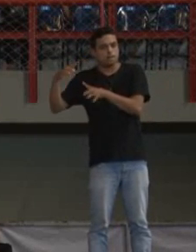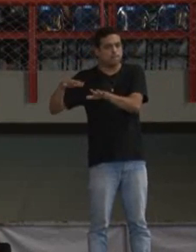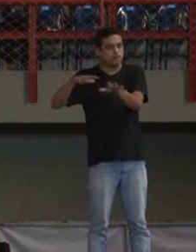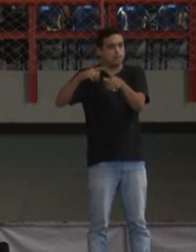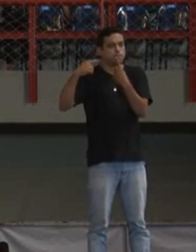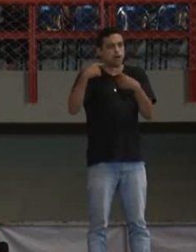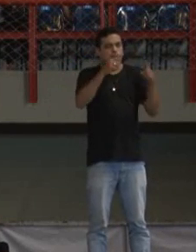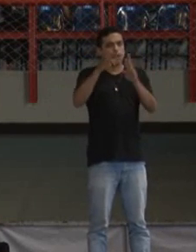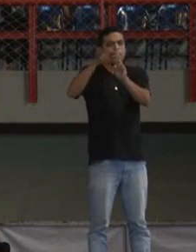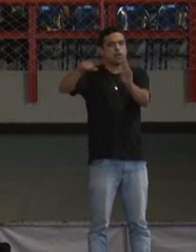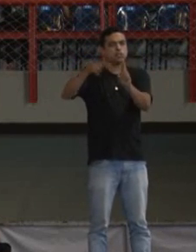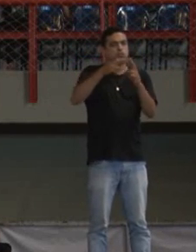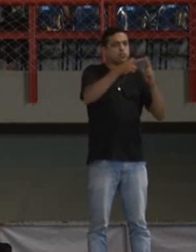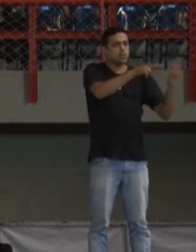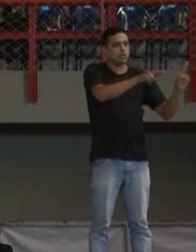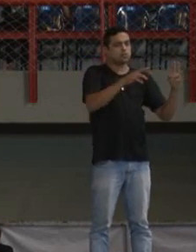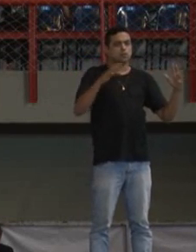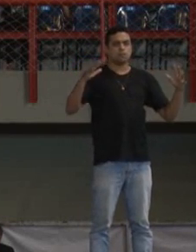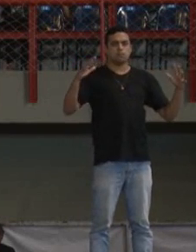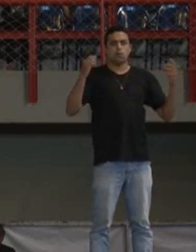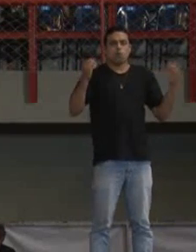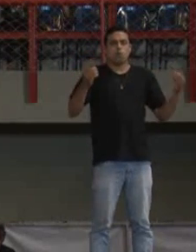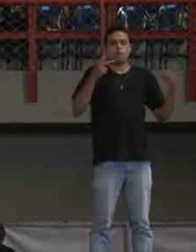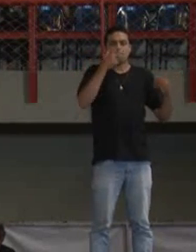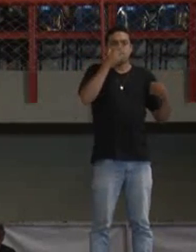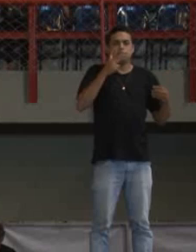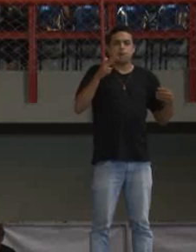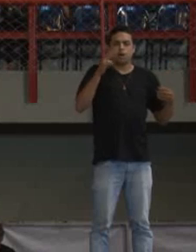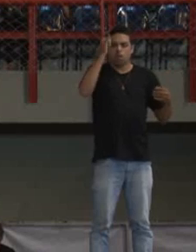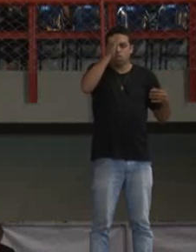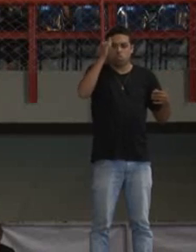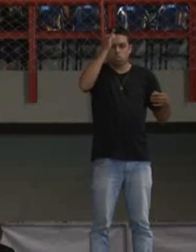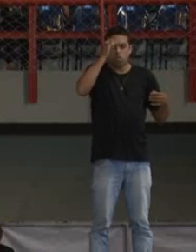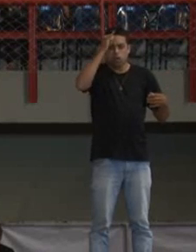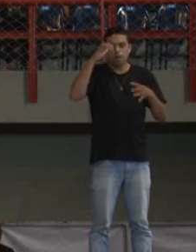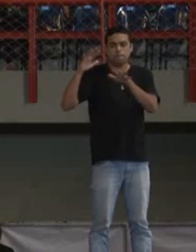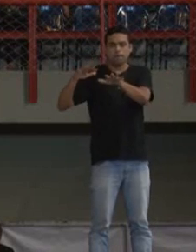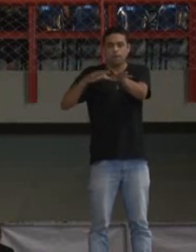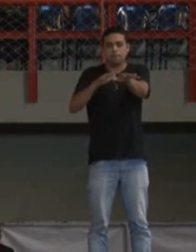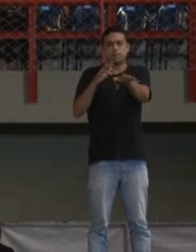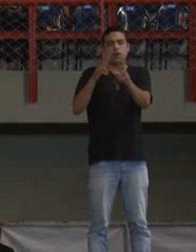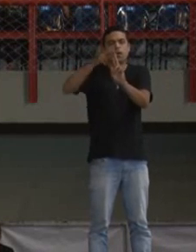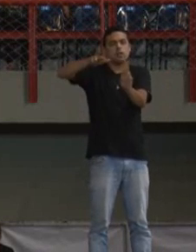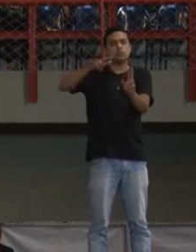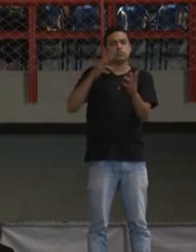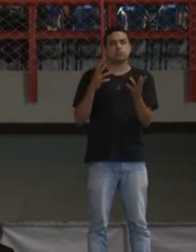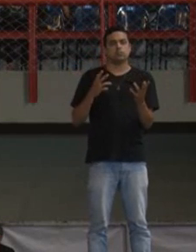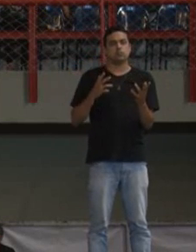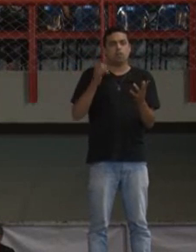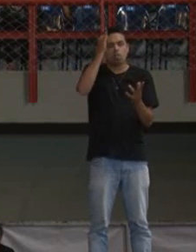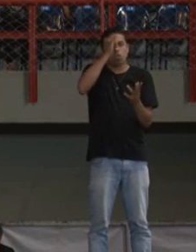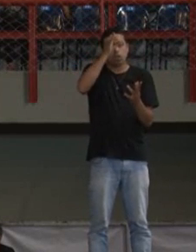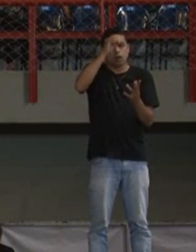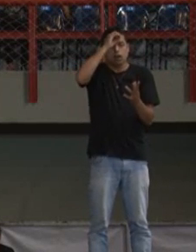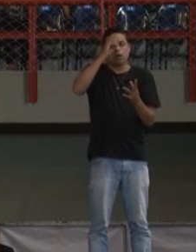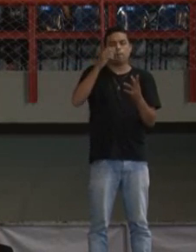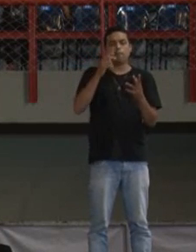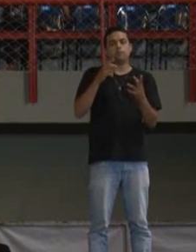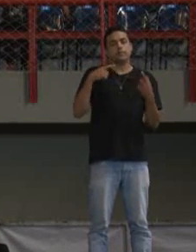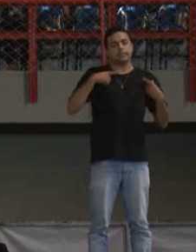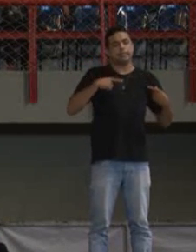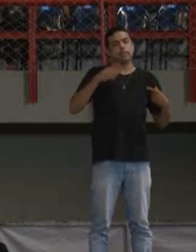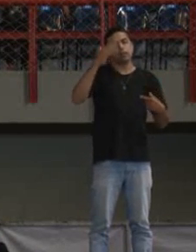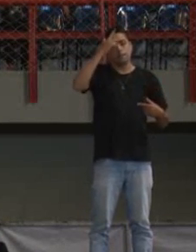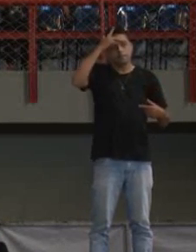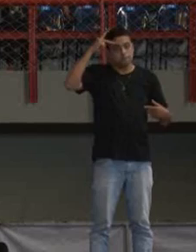Rio de Janeiro, considerando alienação participar de manifestação religiosa. Mas a gente tem que respeitar a opção de